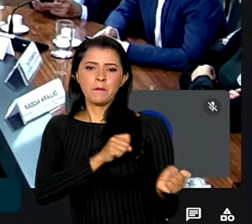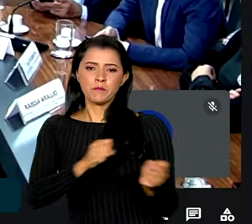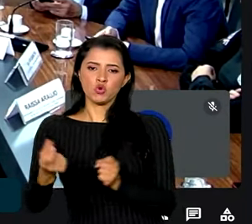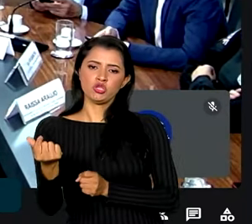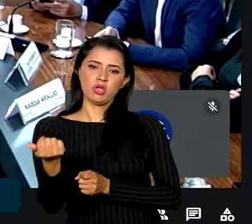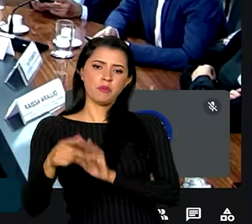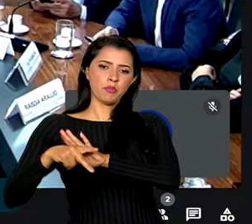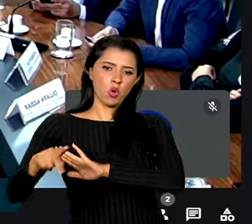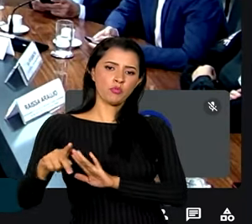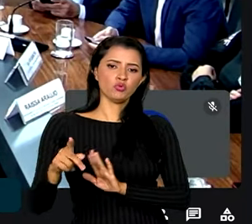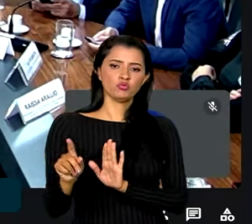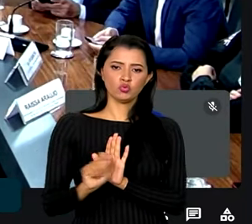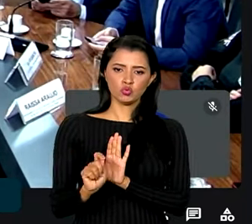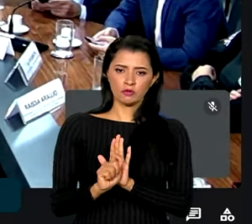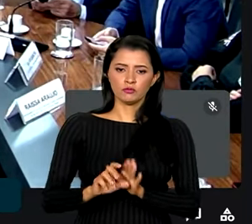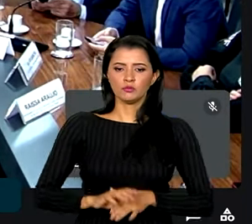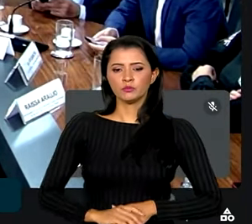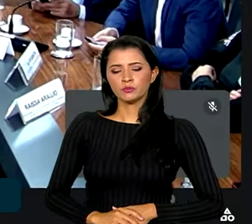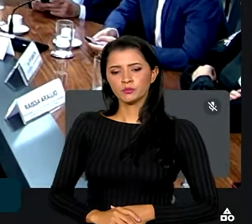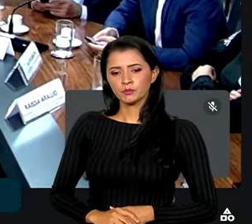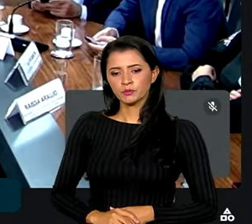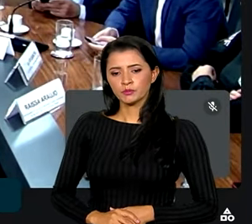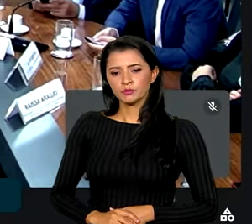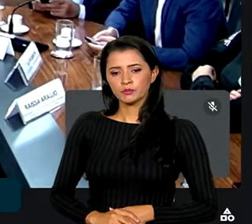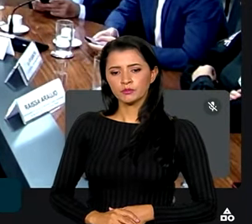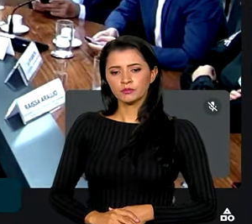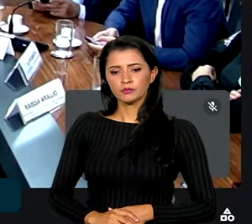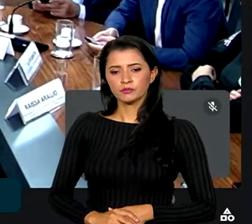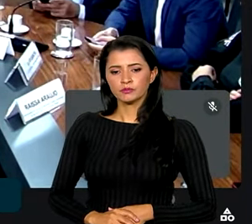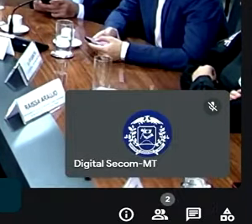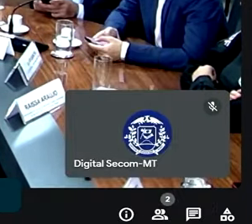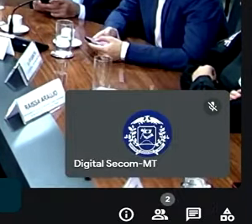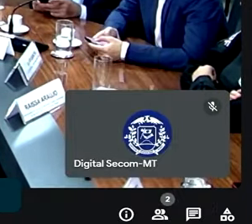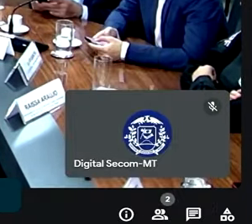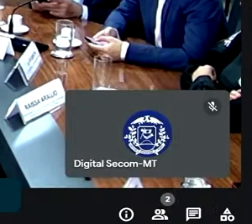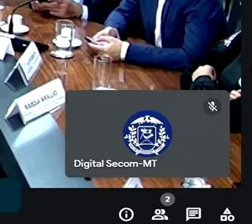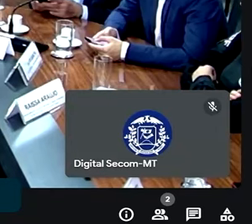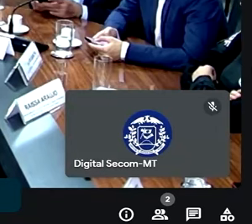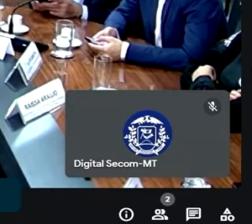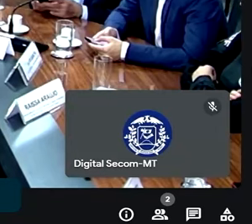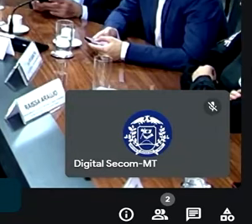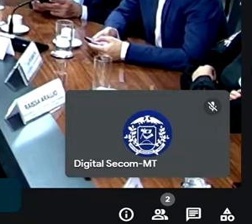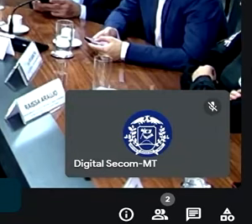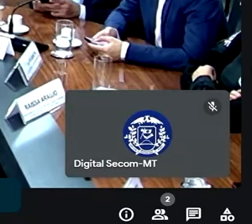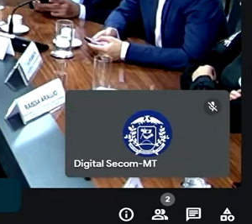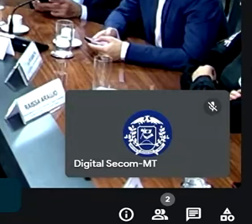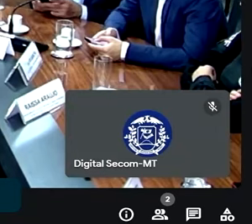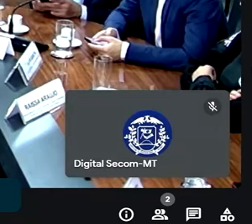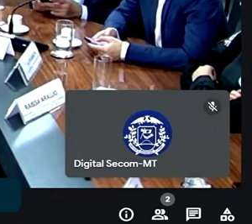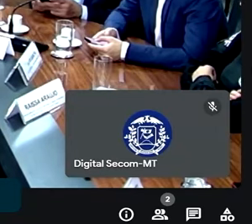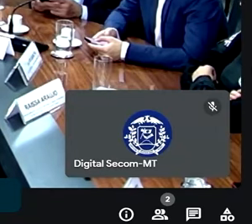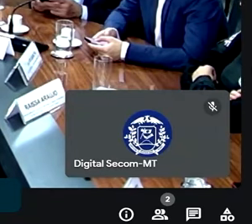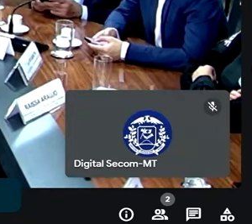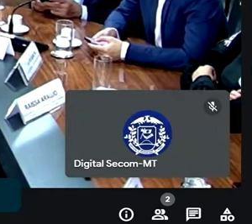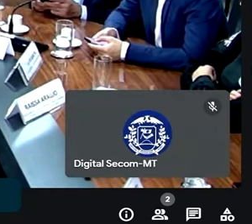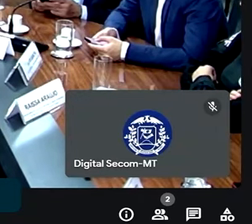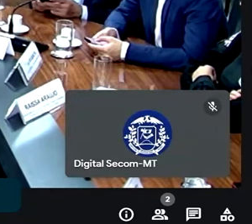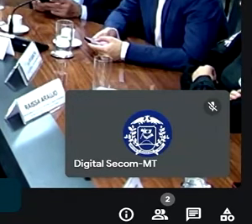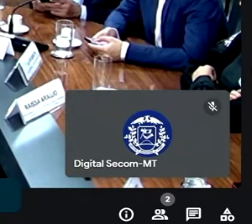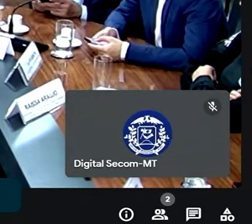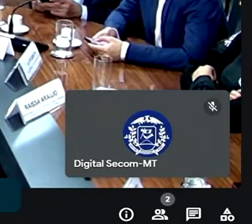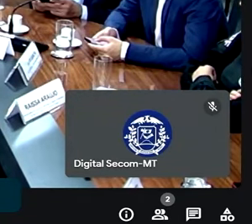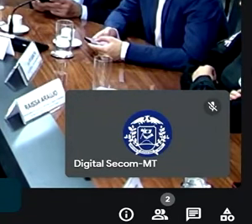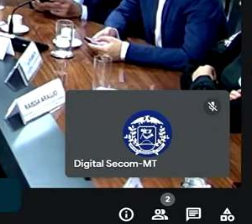financeiro do tráfico. Para um país do tamanho do Brasil, ter um Fundo Nacional de Segurança Pública de 2 bilhões e